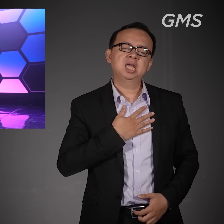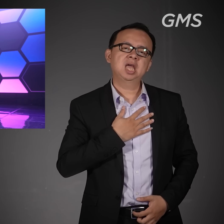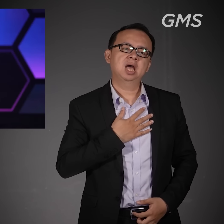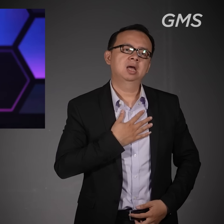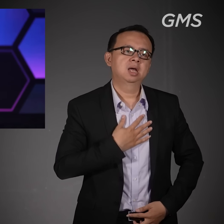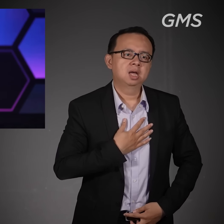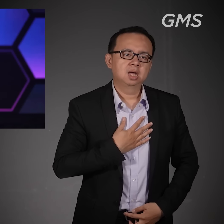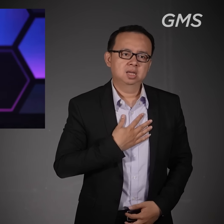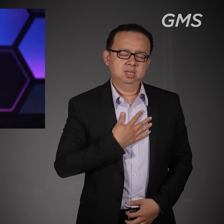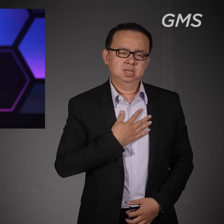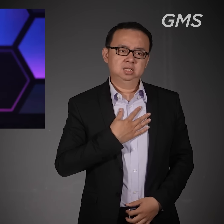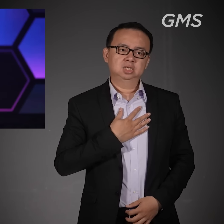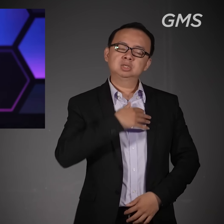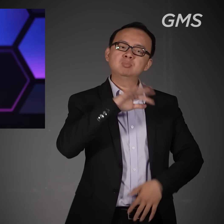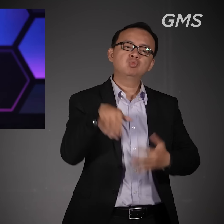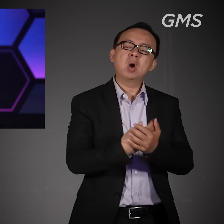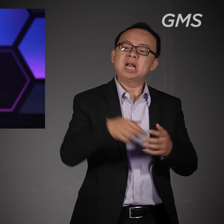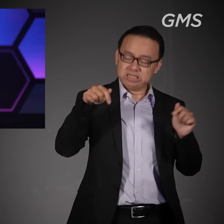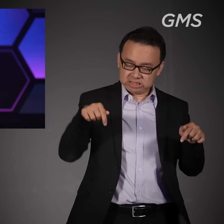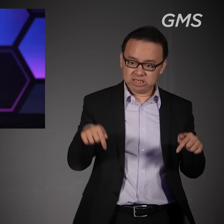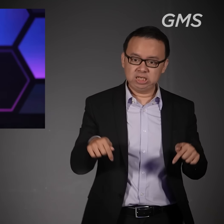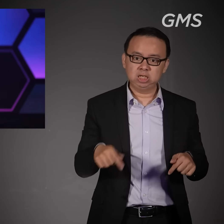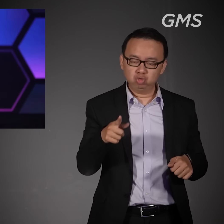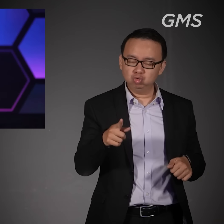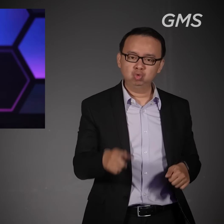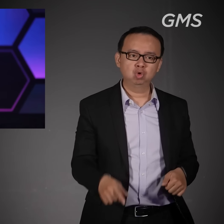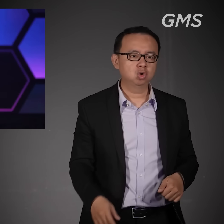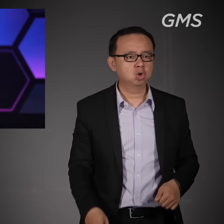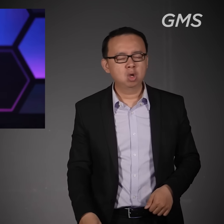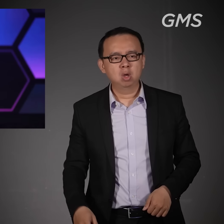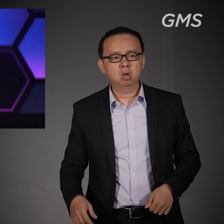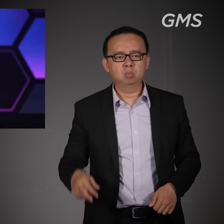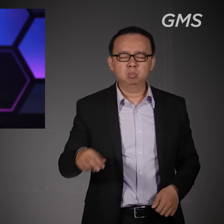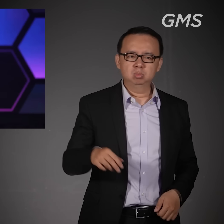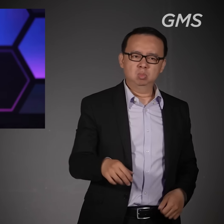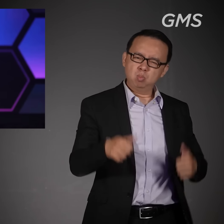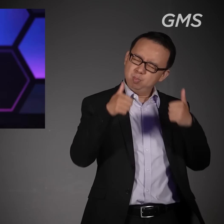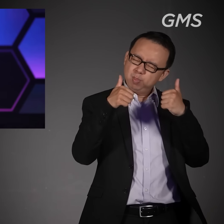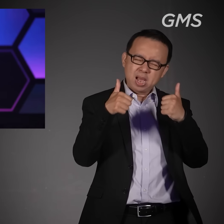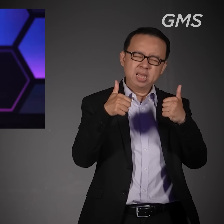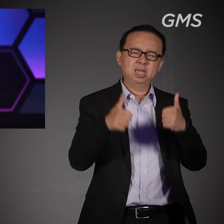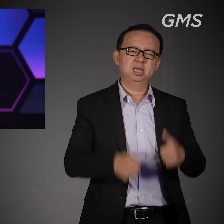Anda. Segala sesuatu itu berjalan dengan super profesional.